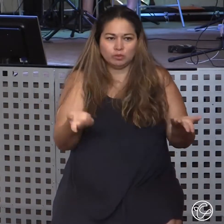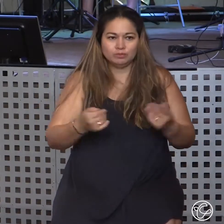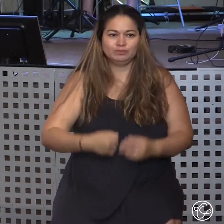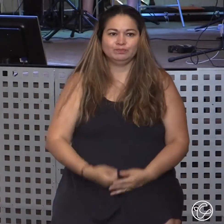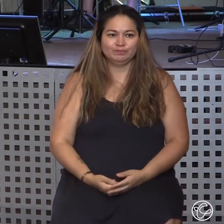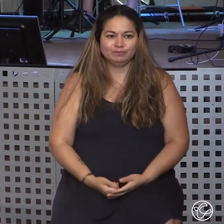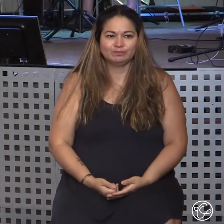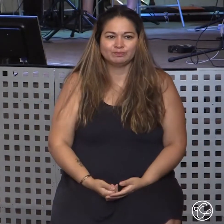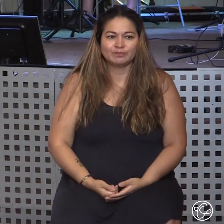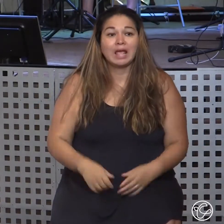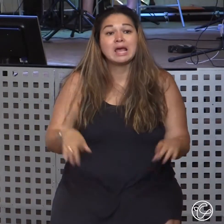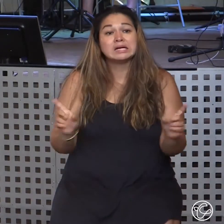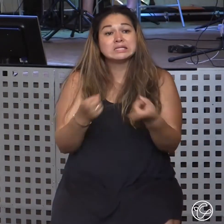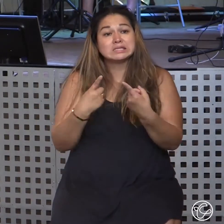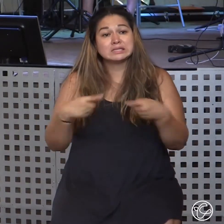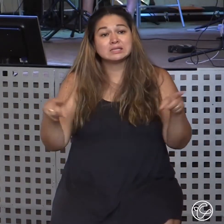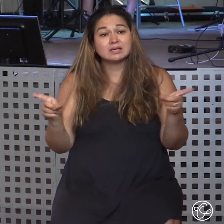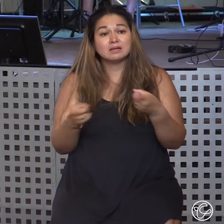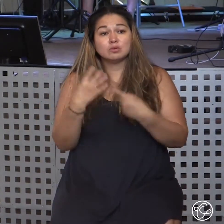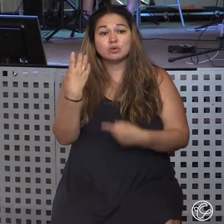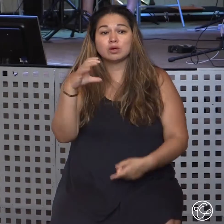Salmos 144.